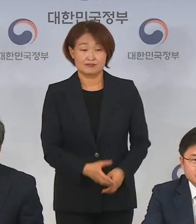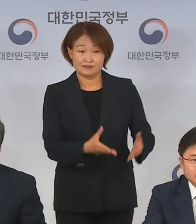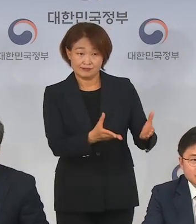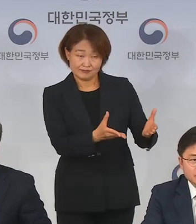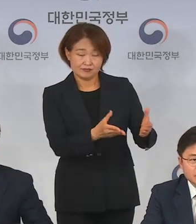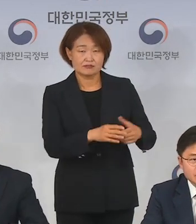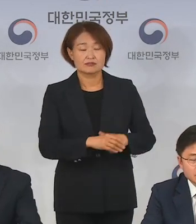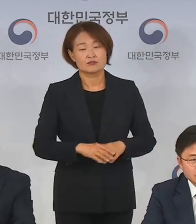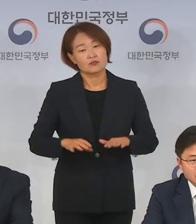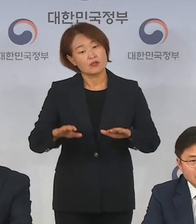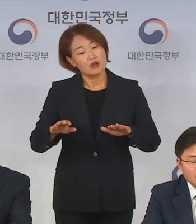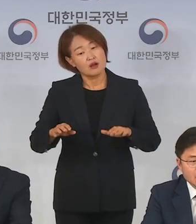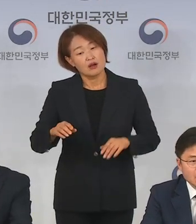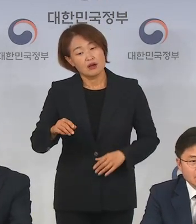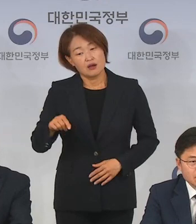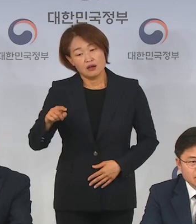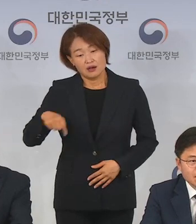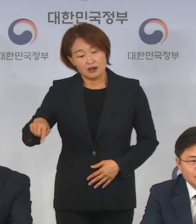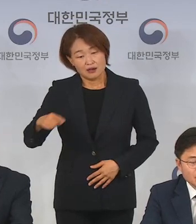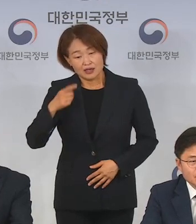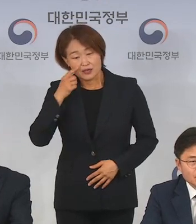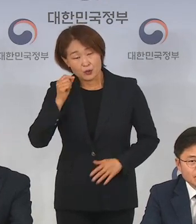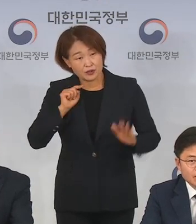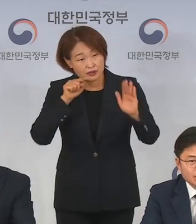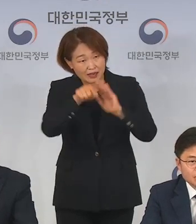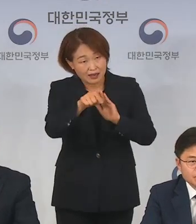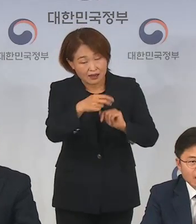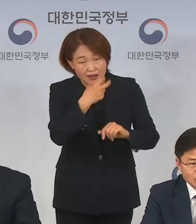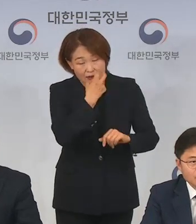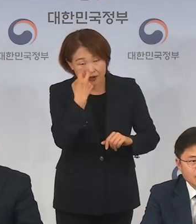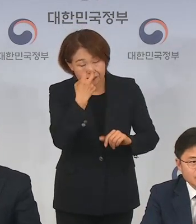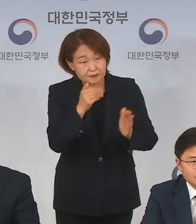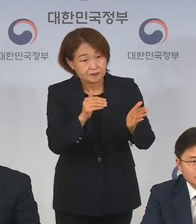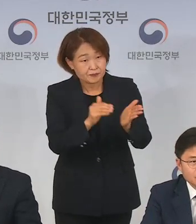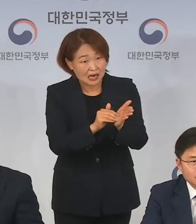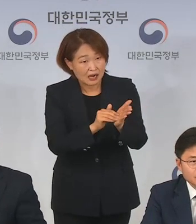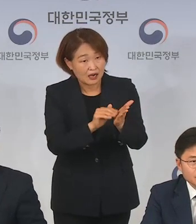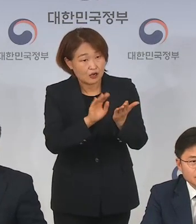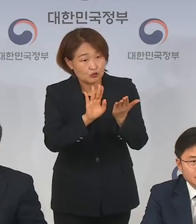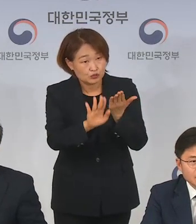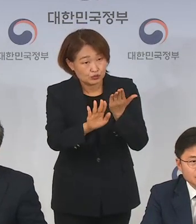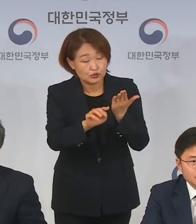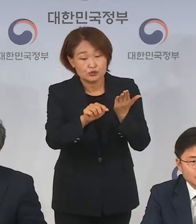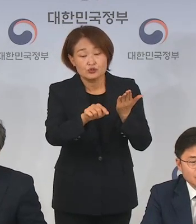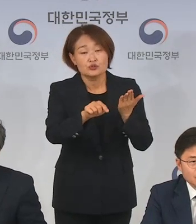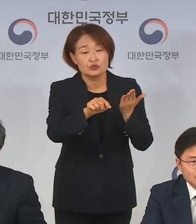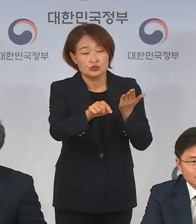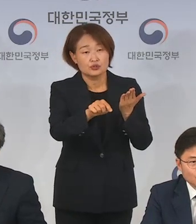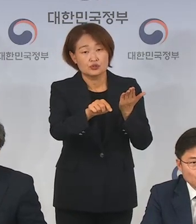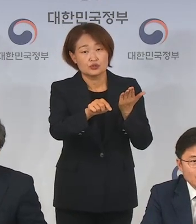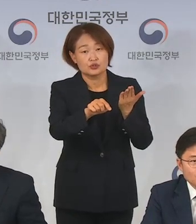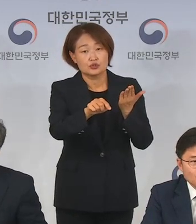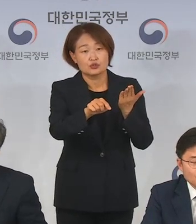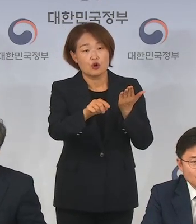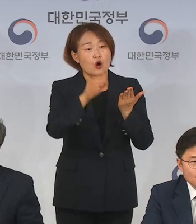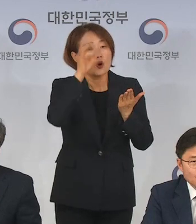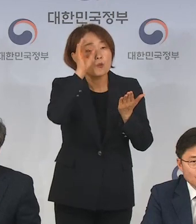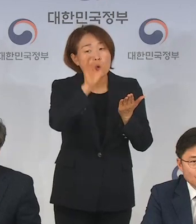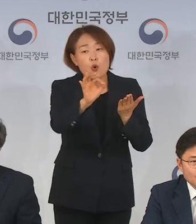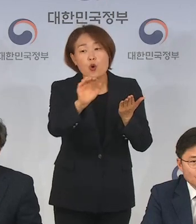저희들 현지 시찰이 끝나면 당연히 저희들 현지 시찰에서 뭘